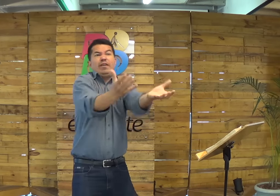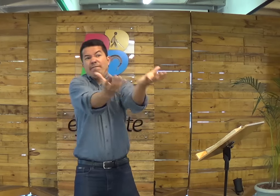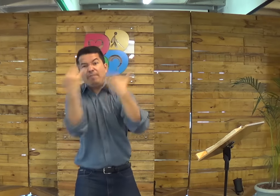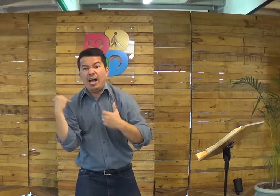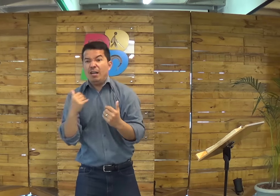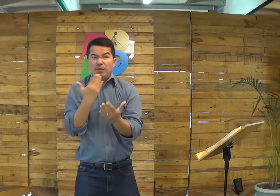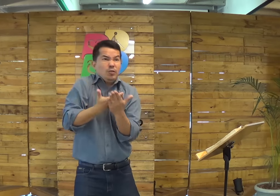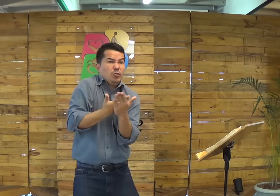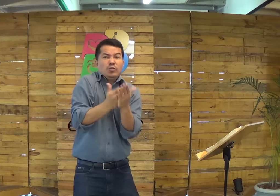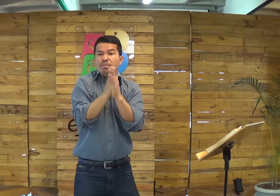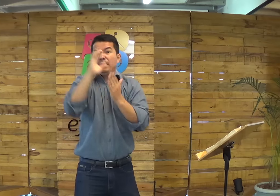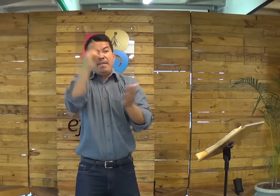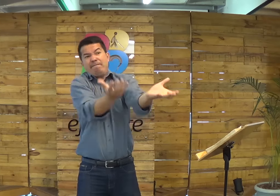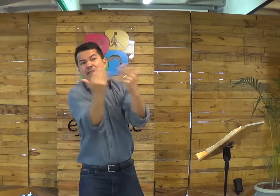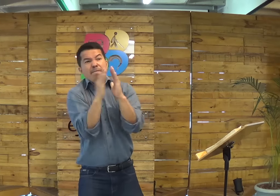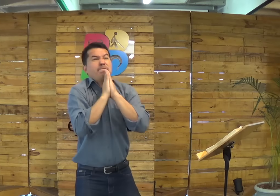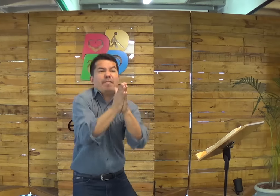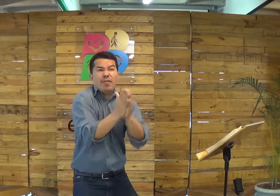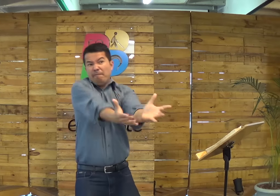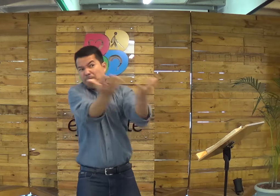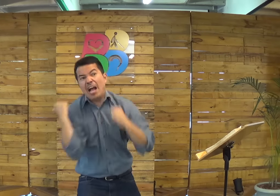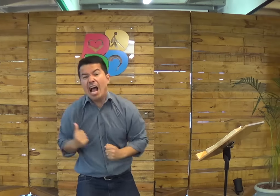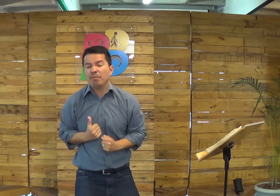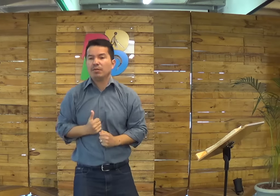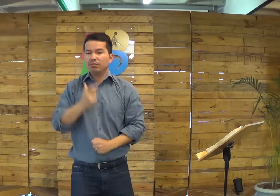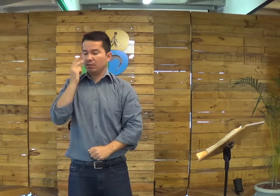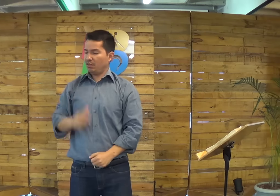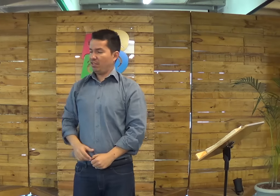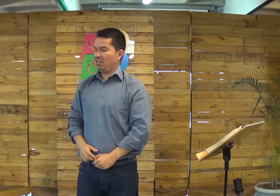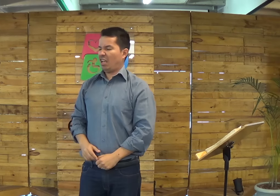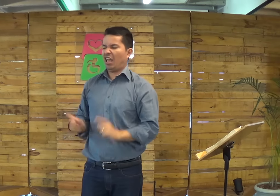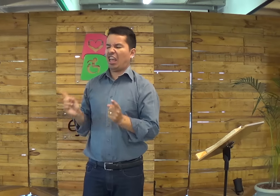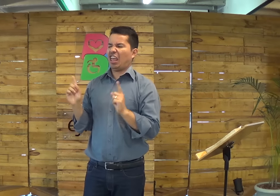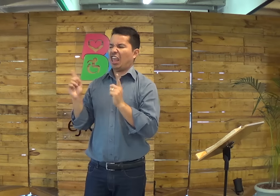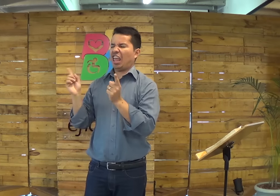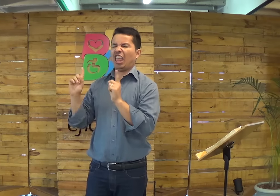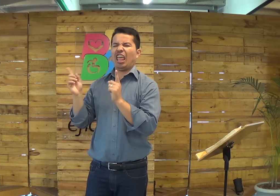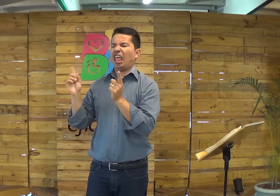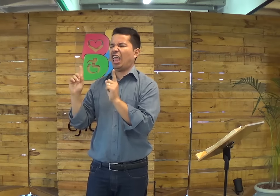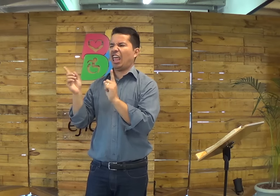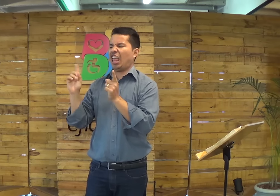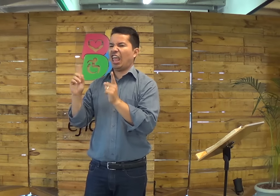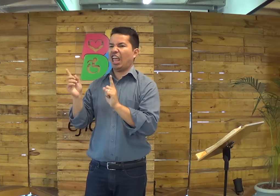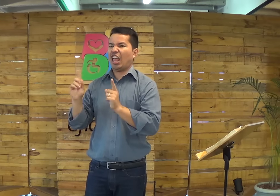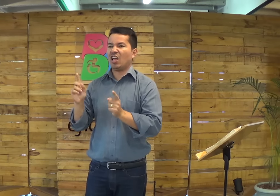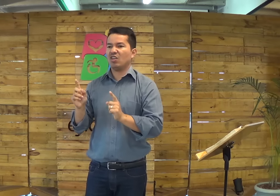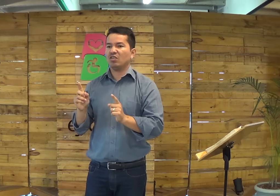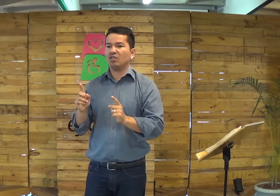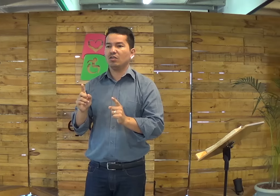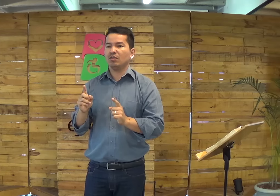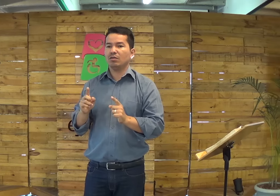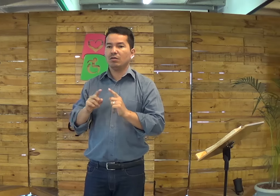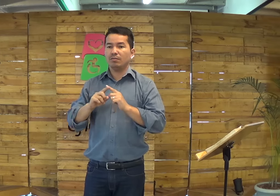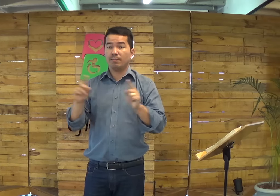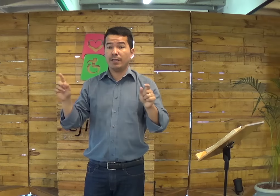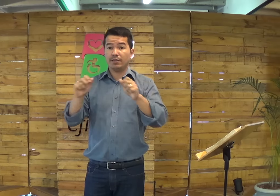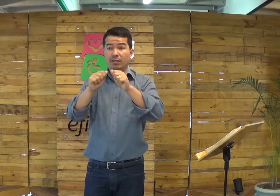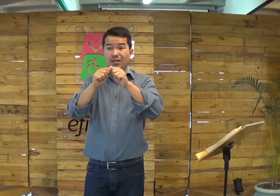congresso para curso para estudar e chamando e chamando e chamando e a pessoa é não